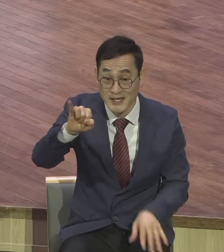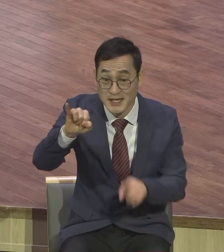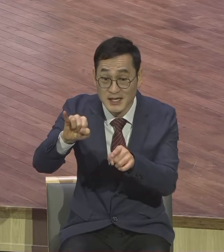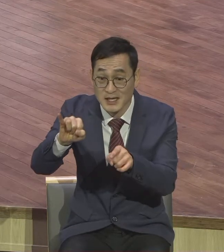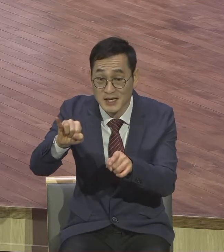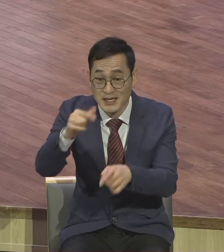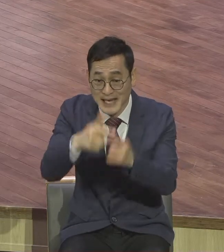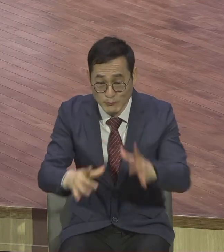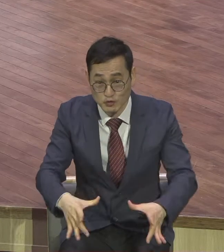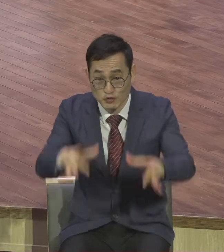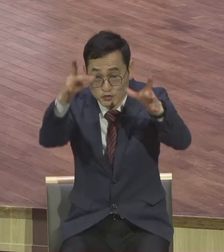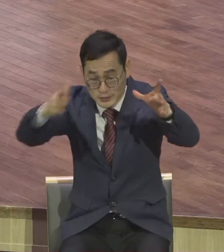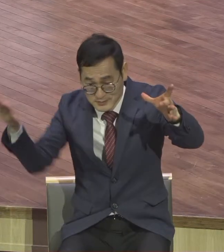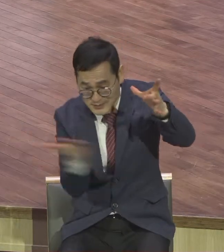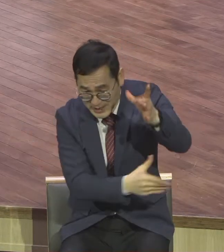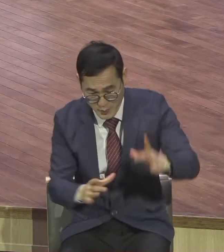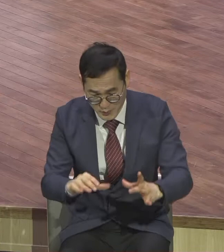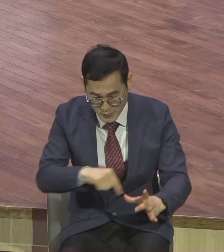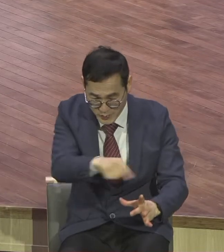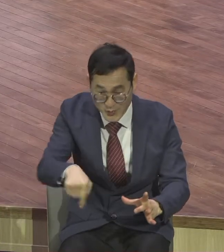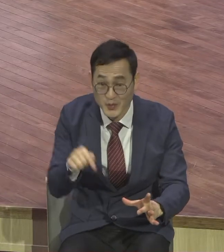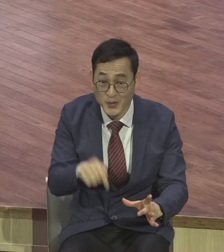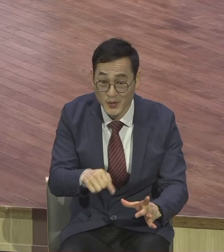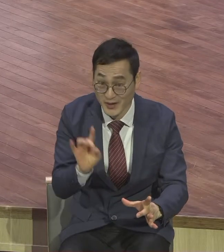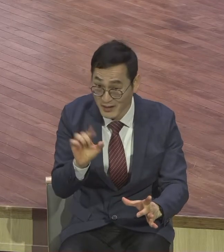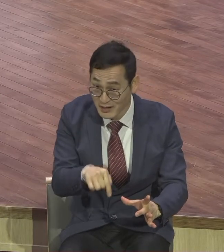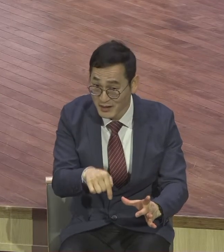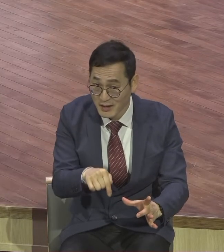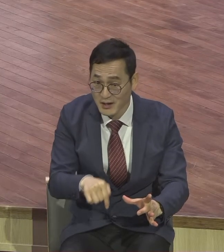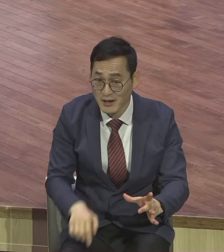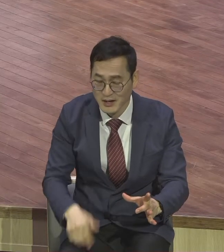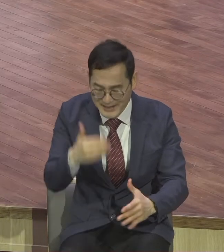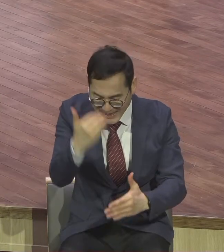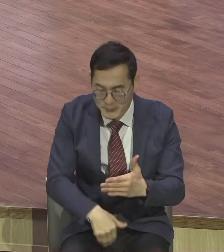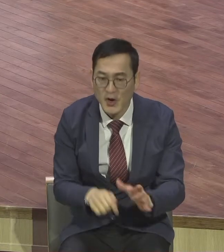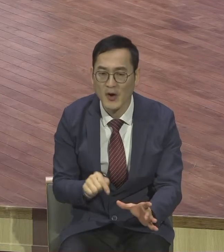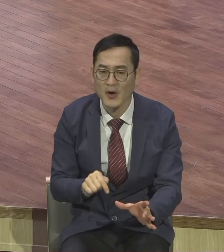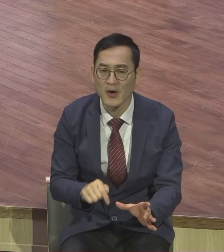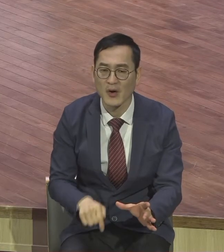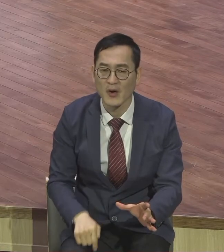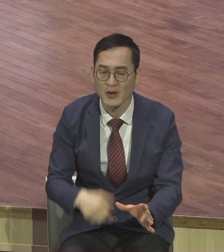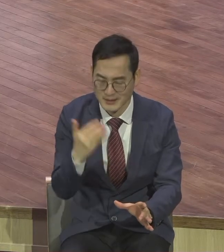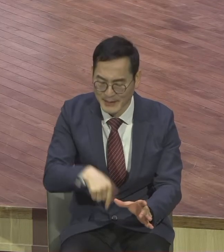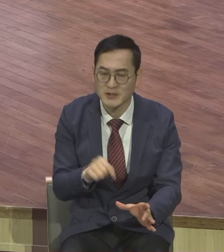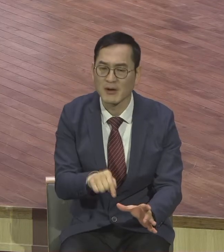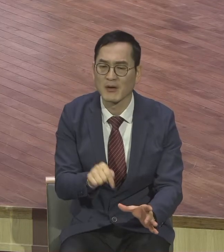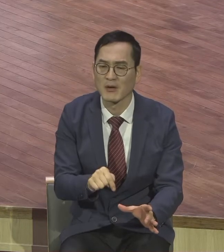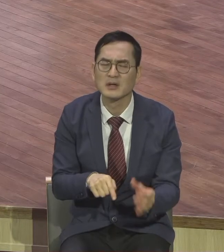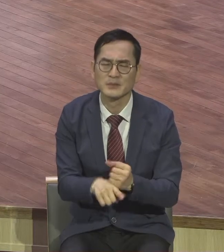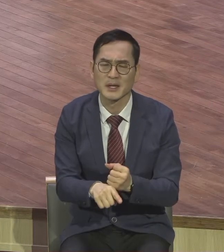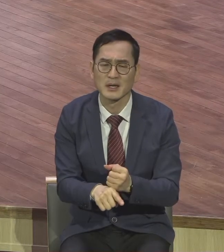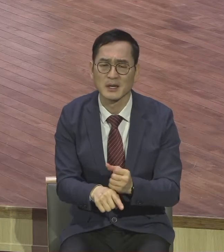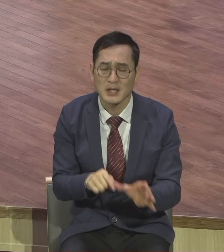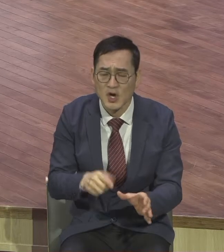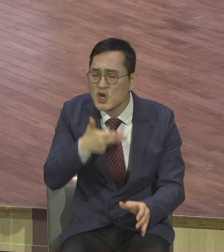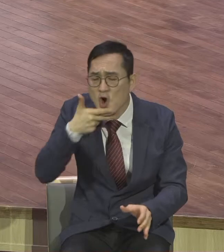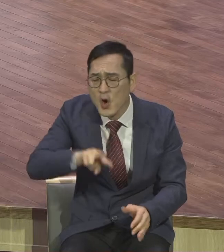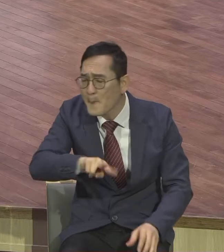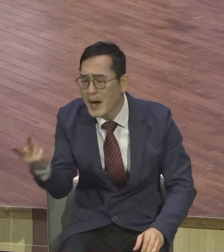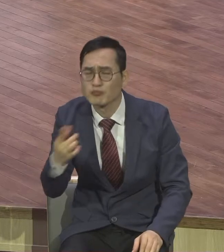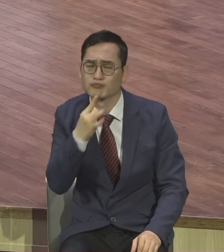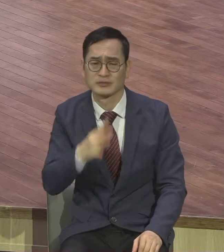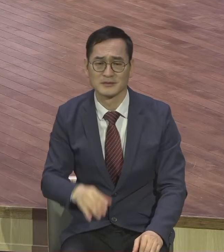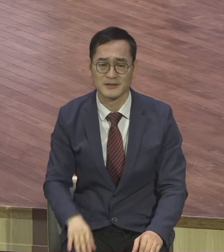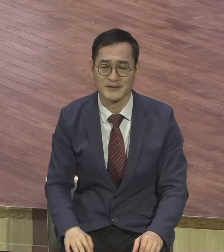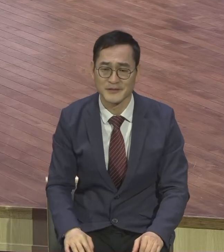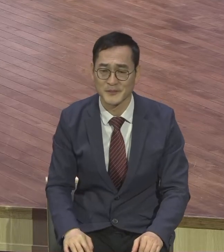다 자르고 없는 거잖아요. 남은 거잖아요. 남은자 남을자 남길이자 남은자 이 이